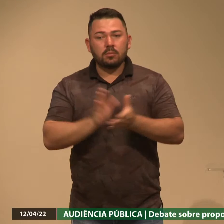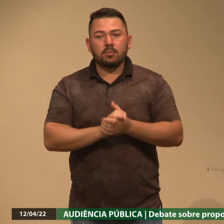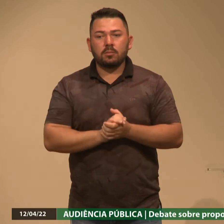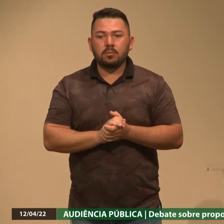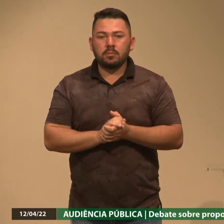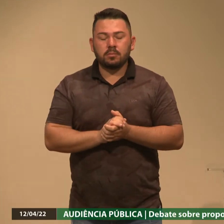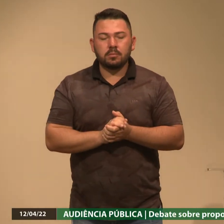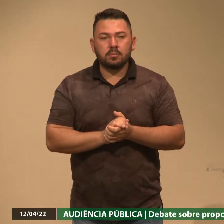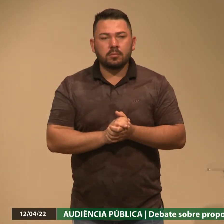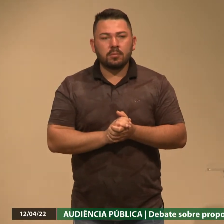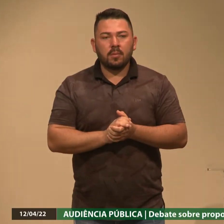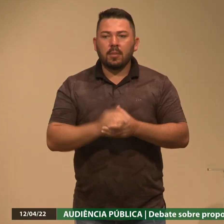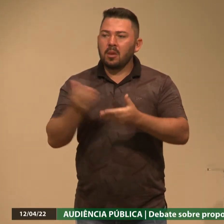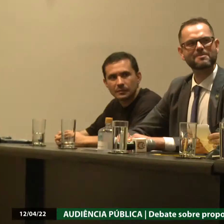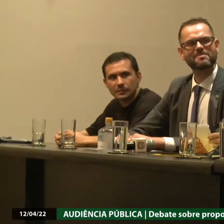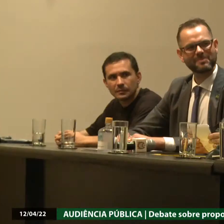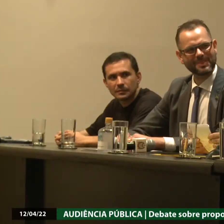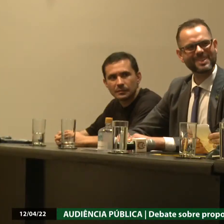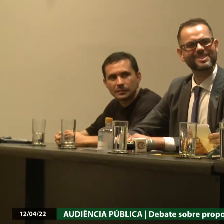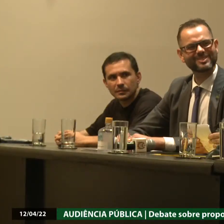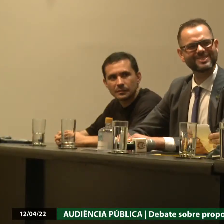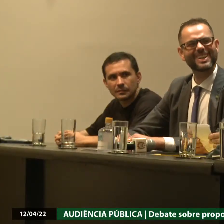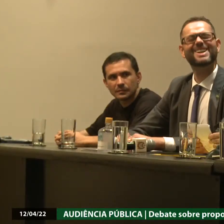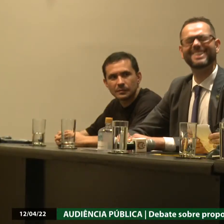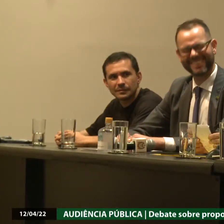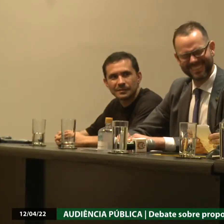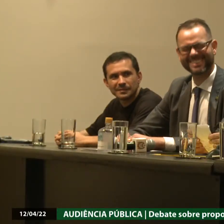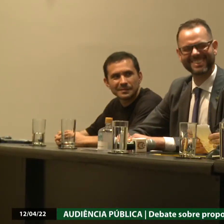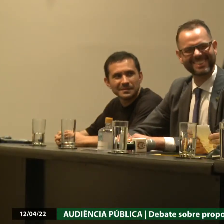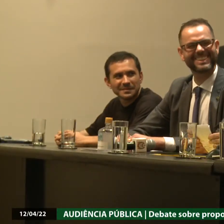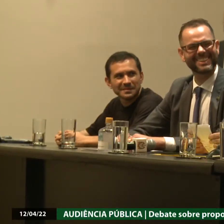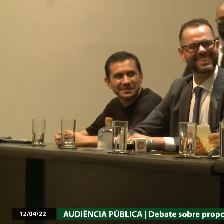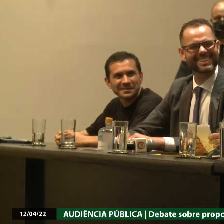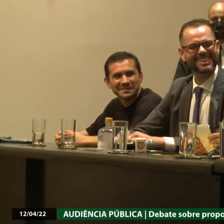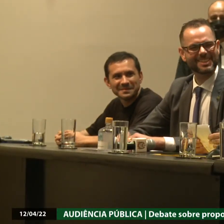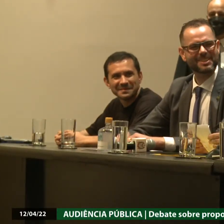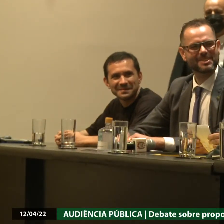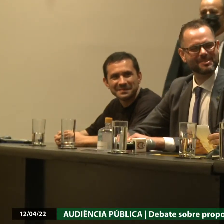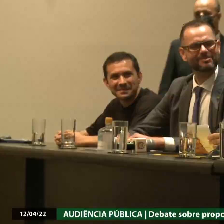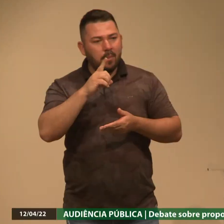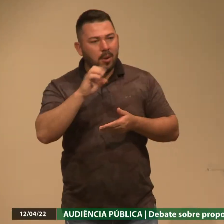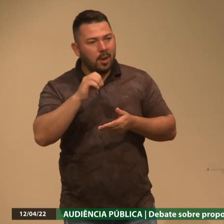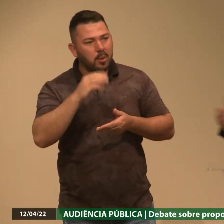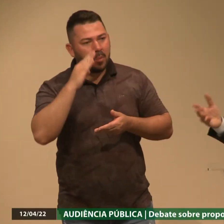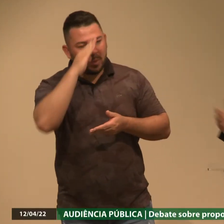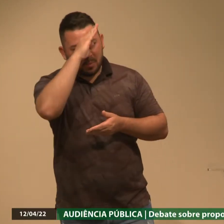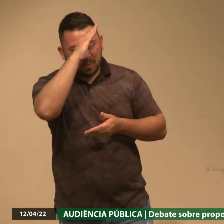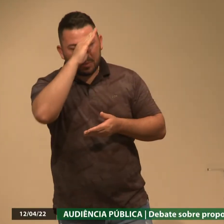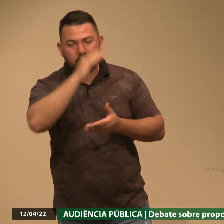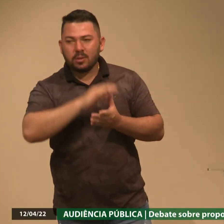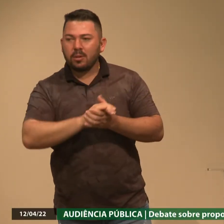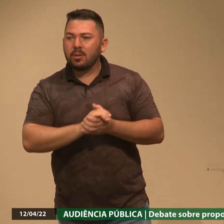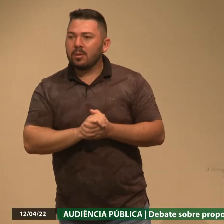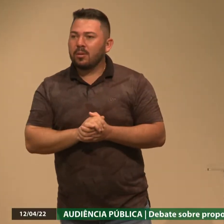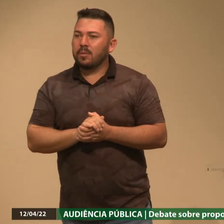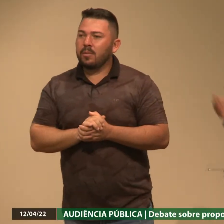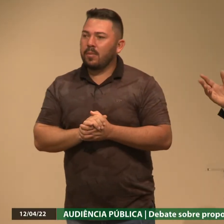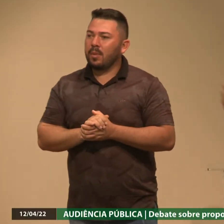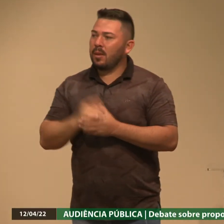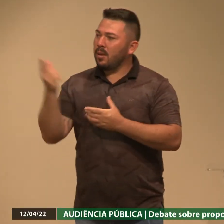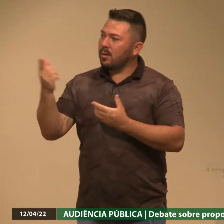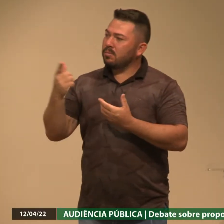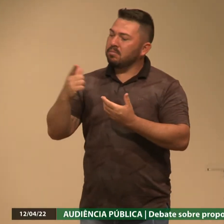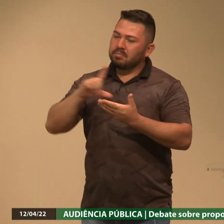é convidado ou intimado pelo presidente bolsonaro se licenciou